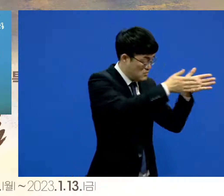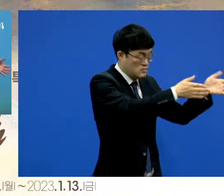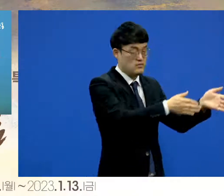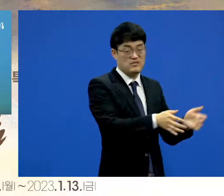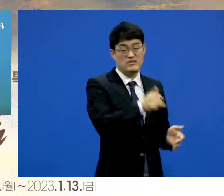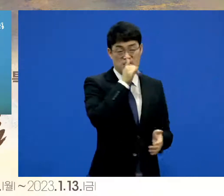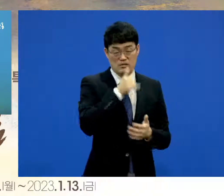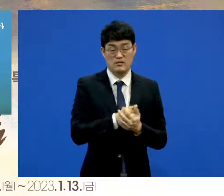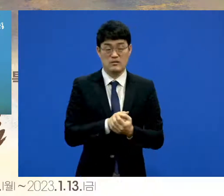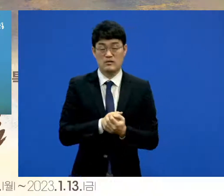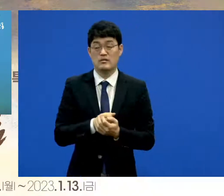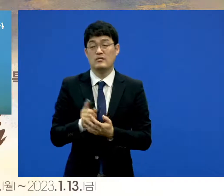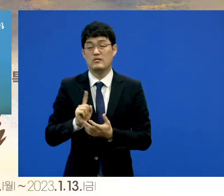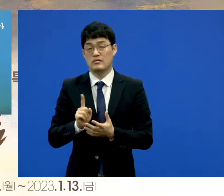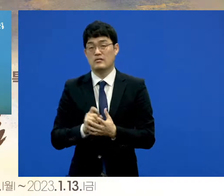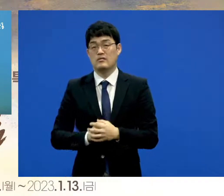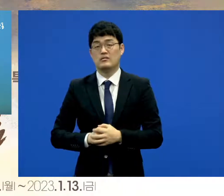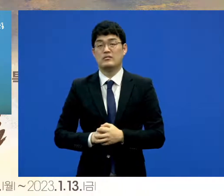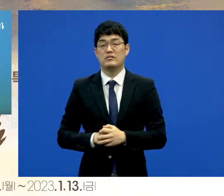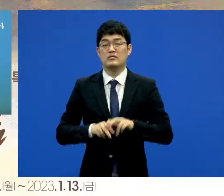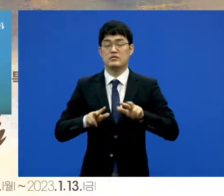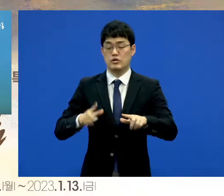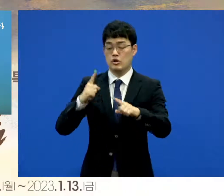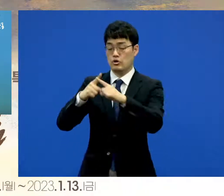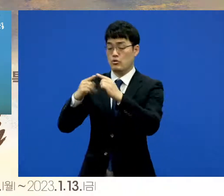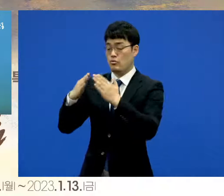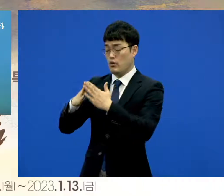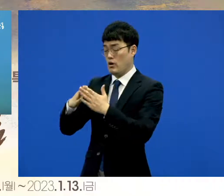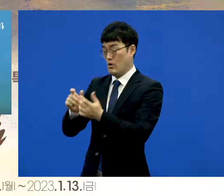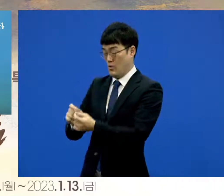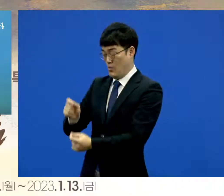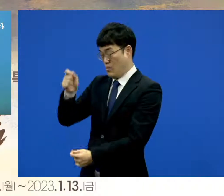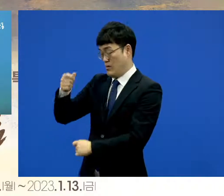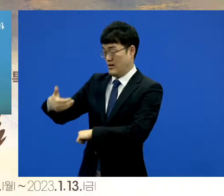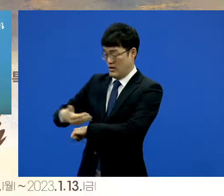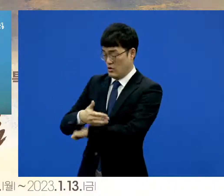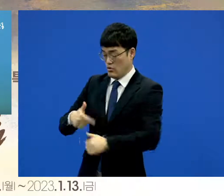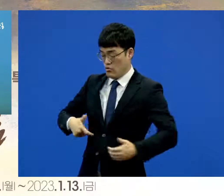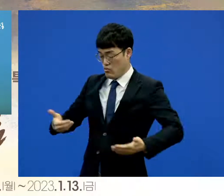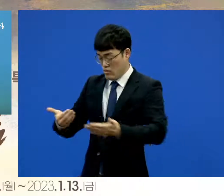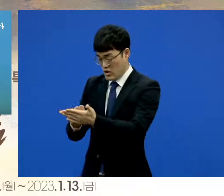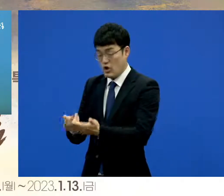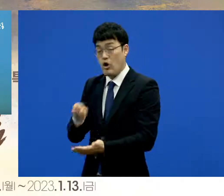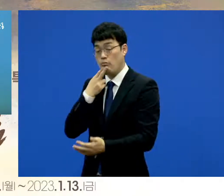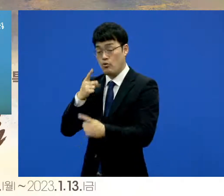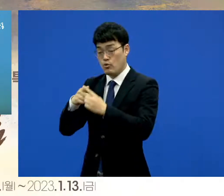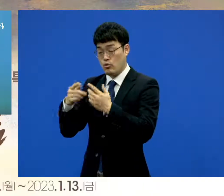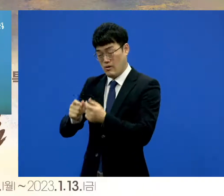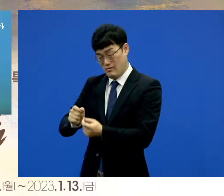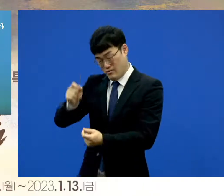종교적으로 분치를 해놨기 때문에 교회를 오래 다녀서 회심이 없이 교회를 오래 다녀서 더 나빠졌어.